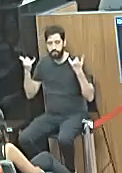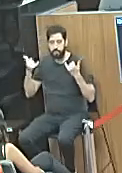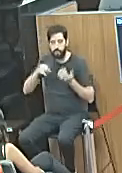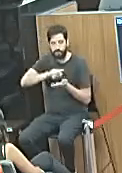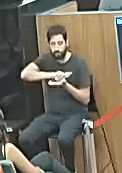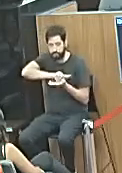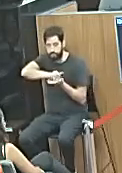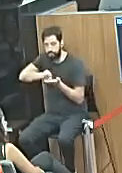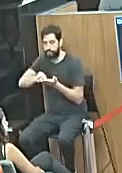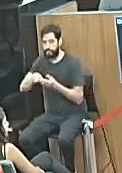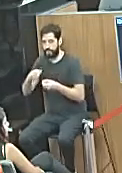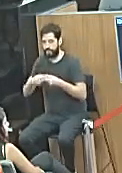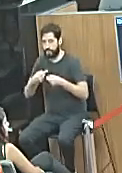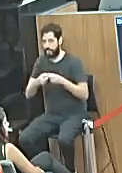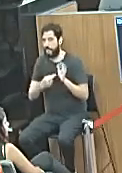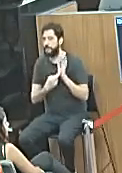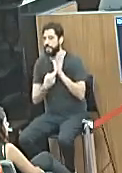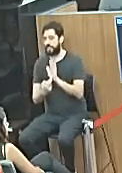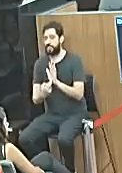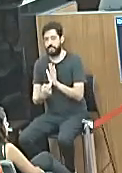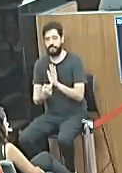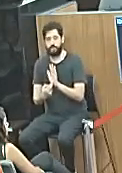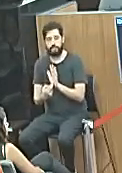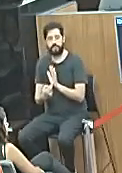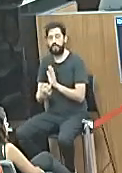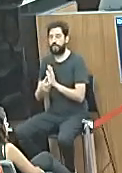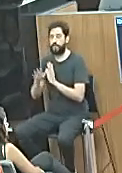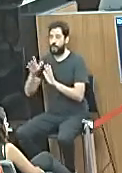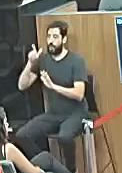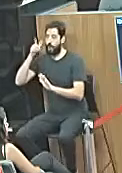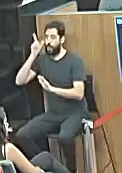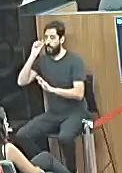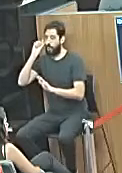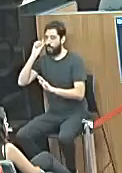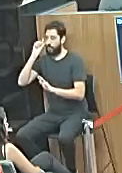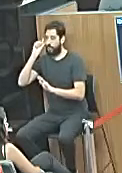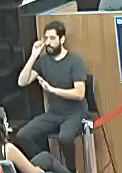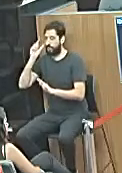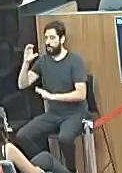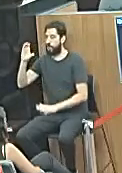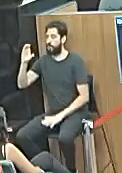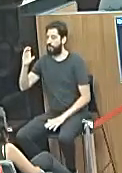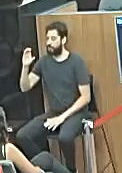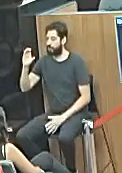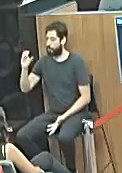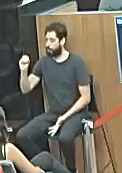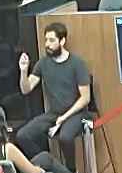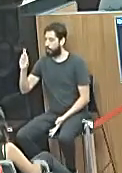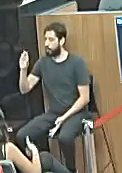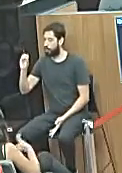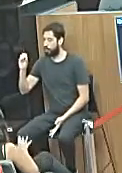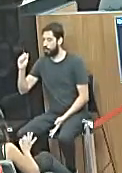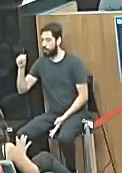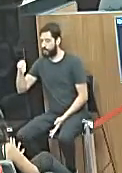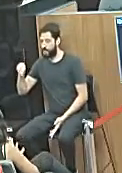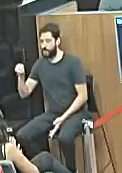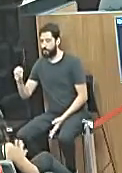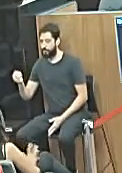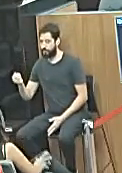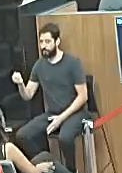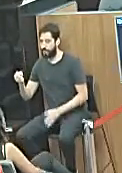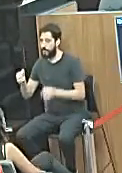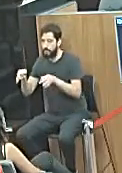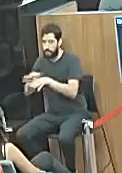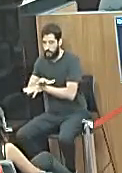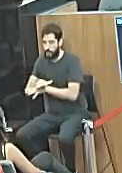de várias cidades no sul de minas nós um tem coroamos o processo no vale do jequitinhonha eu saí